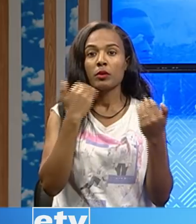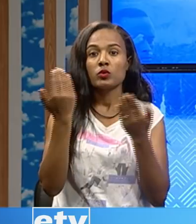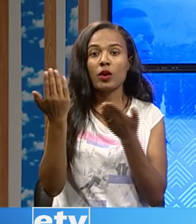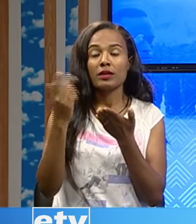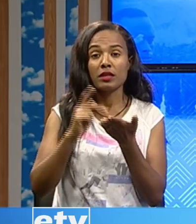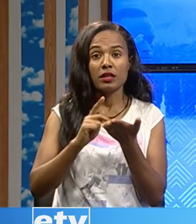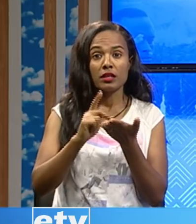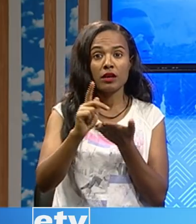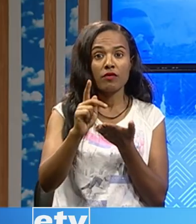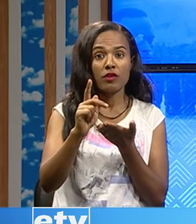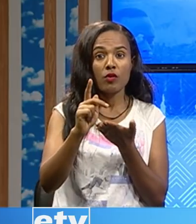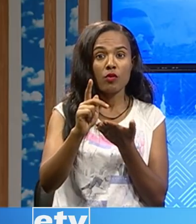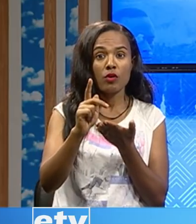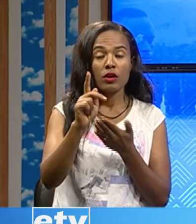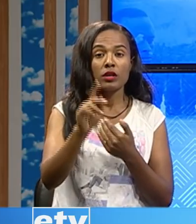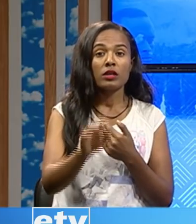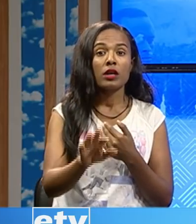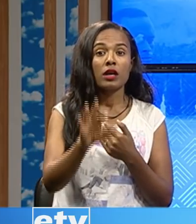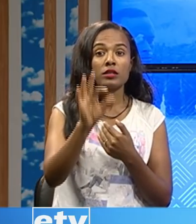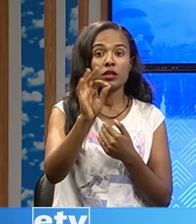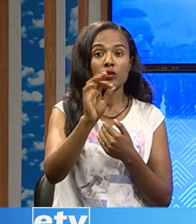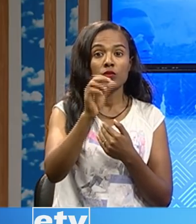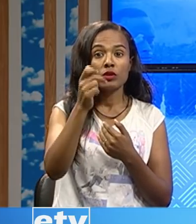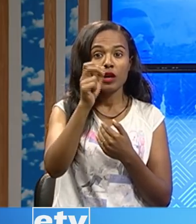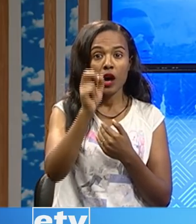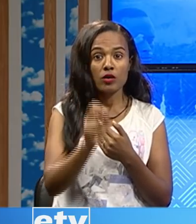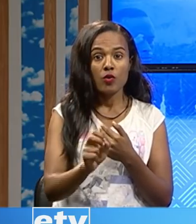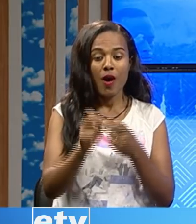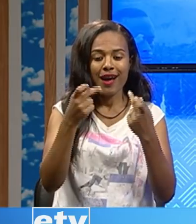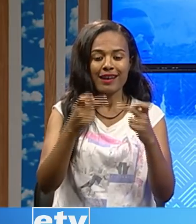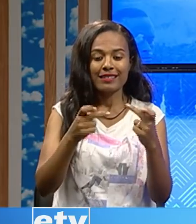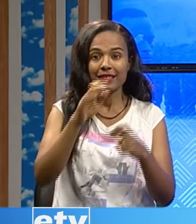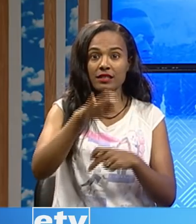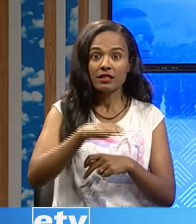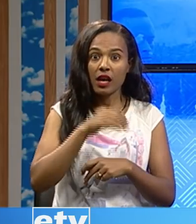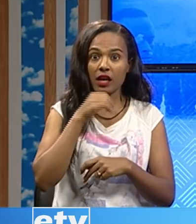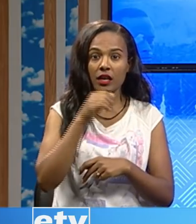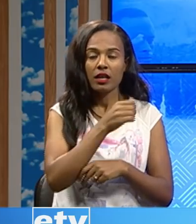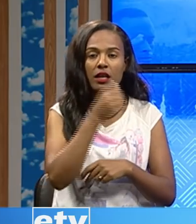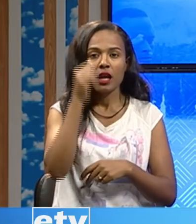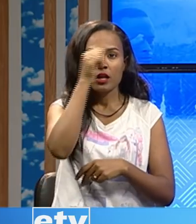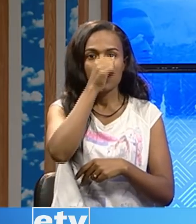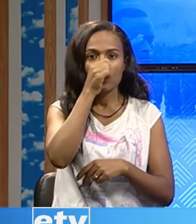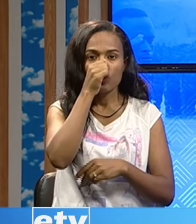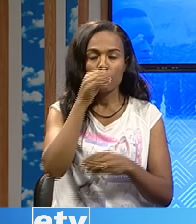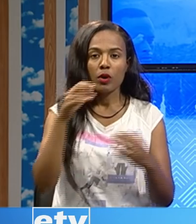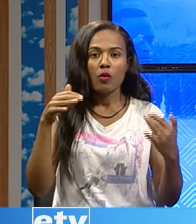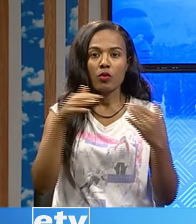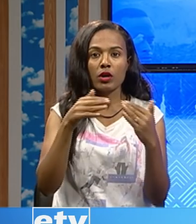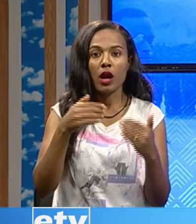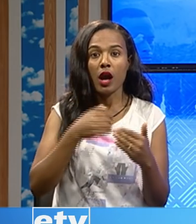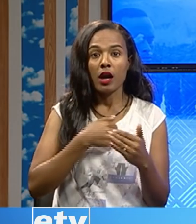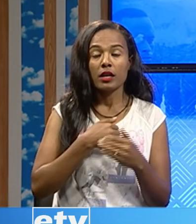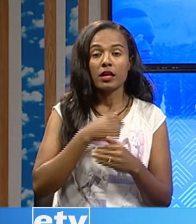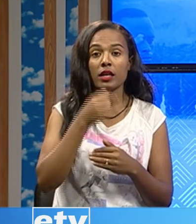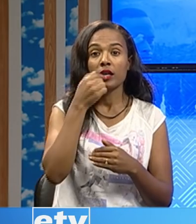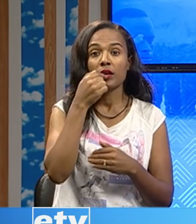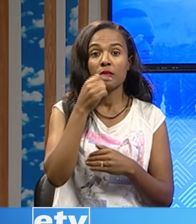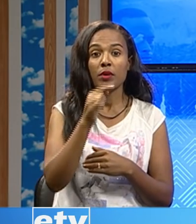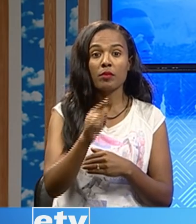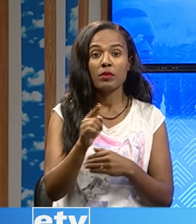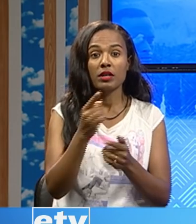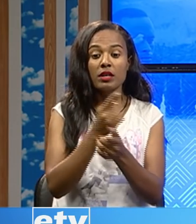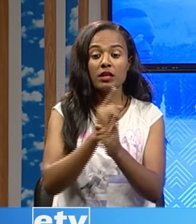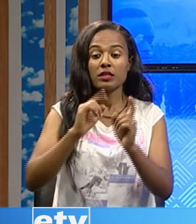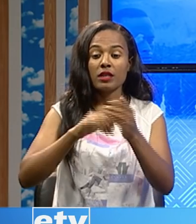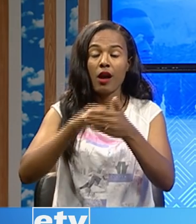ከፍለው ያስገኙትን የአድዋ ድል ሳይቀር ሌላው ኢትዮጵያ ውጊያ ያቀም እኔ ነኝ ተዋግቼ ከአድዋ ጋር ነጻ